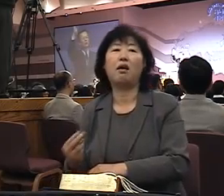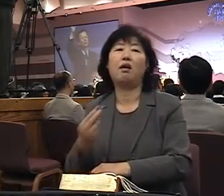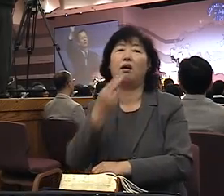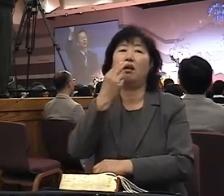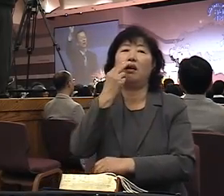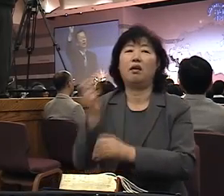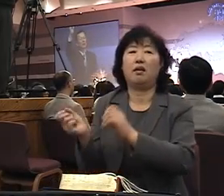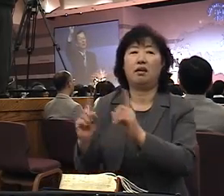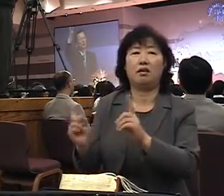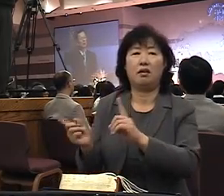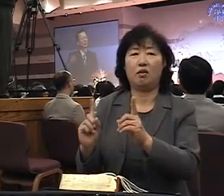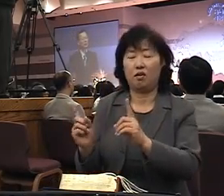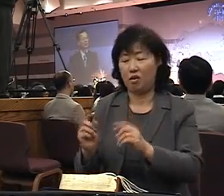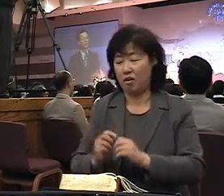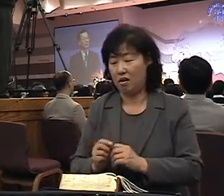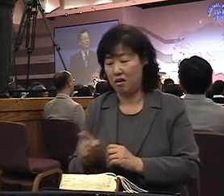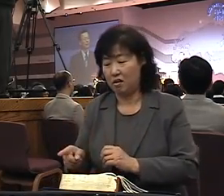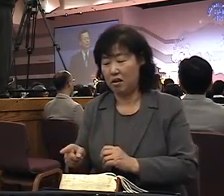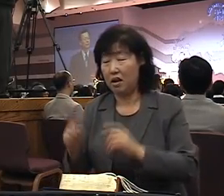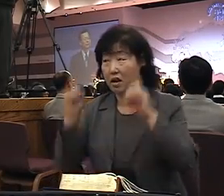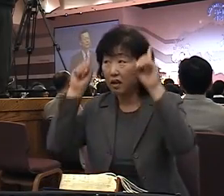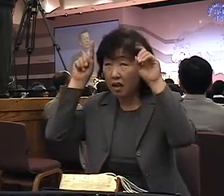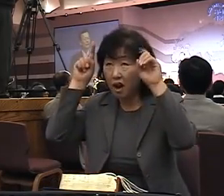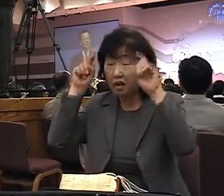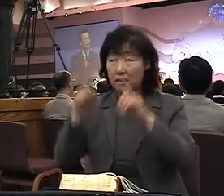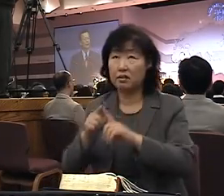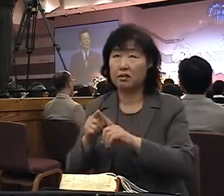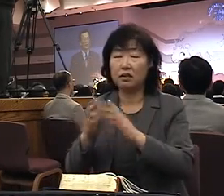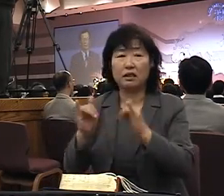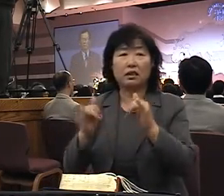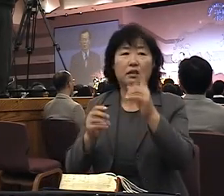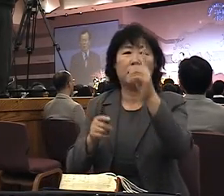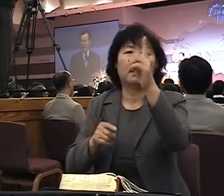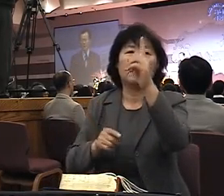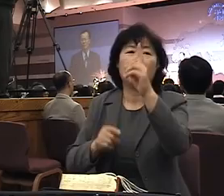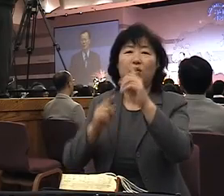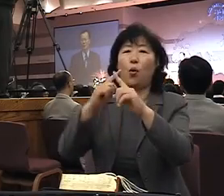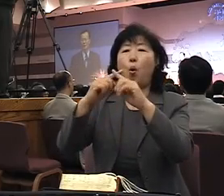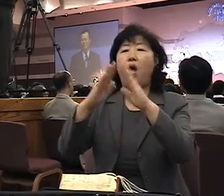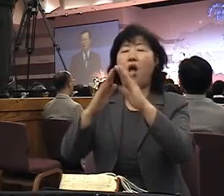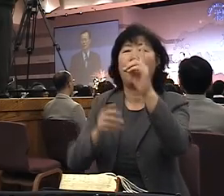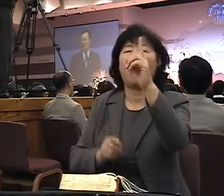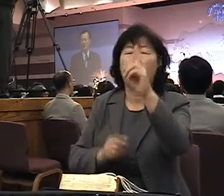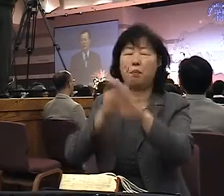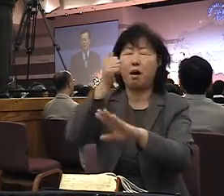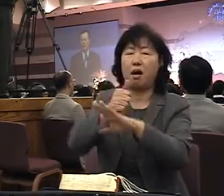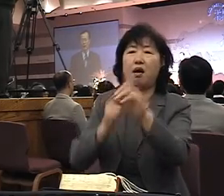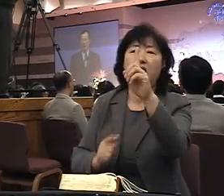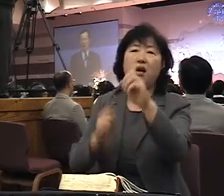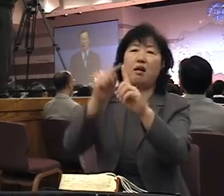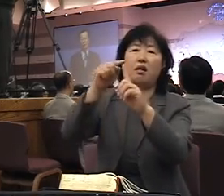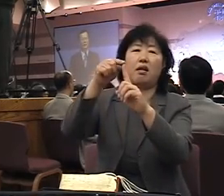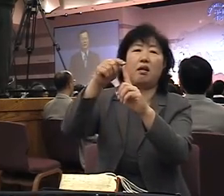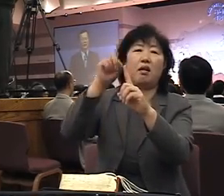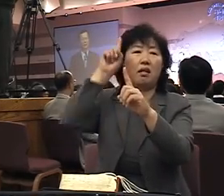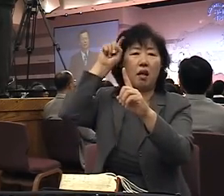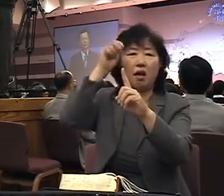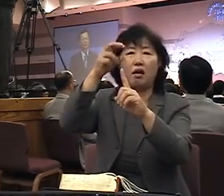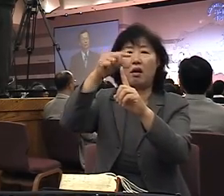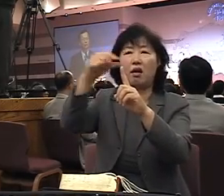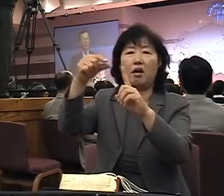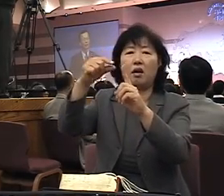모습을 그 위에다 세우라는 것입니다. 얼마나 적절한 예화입니까? 하나님의 어린 양,